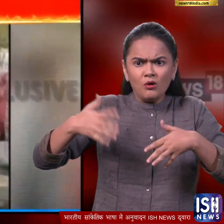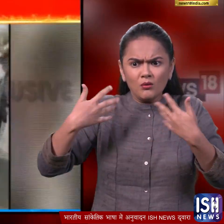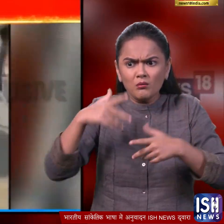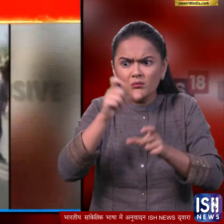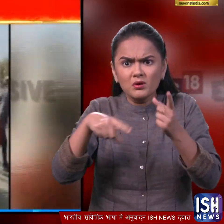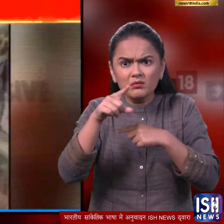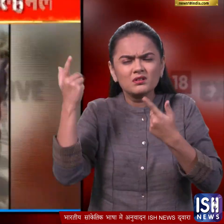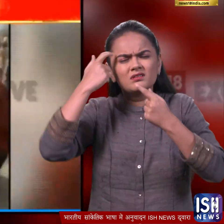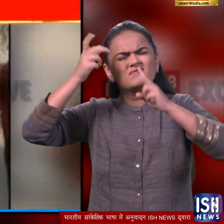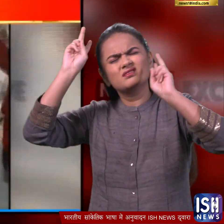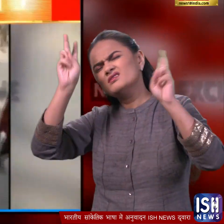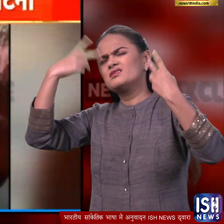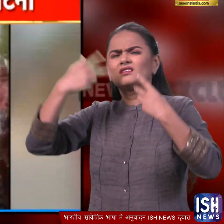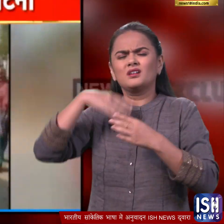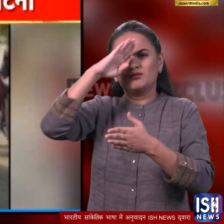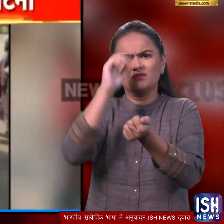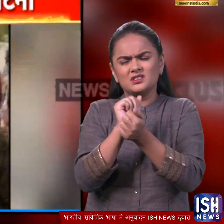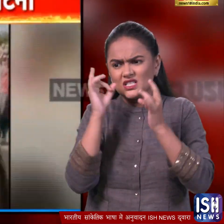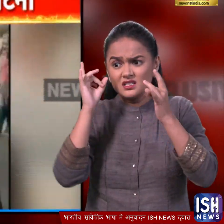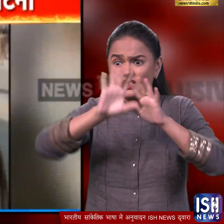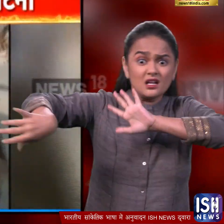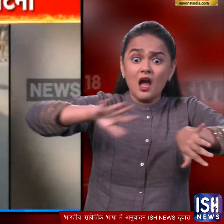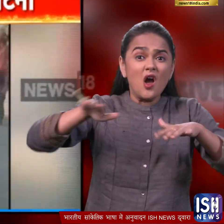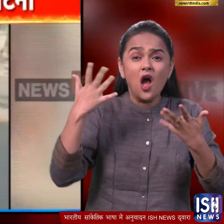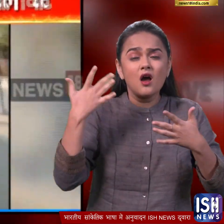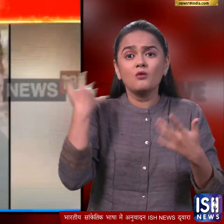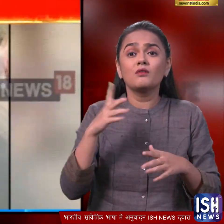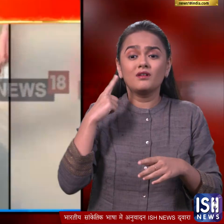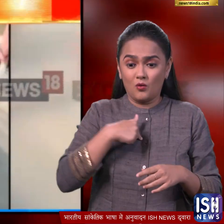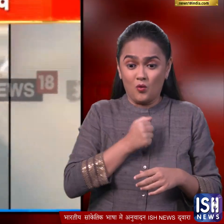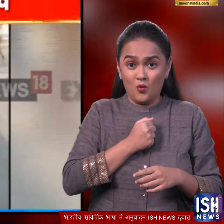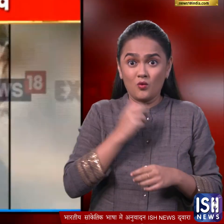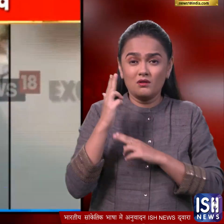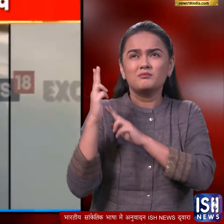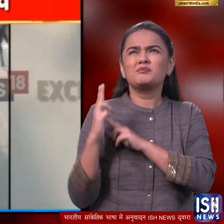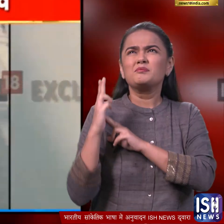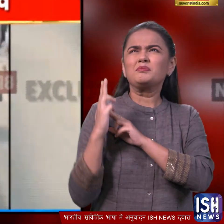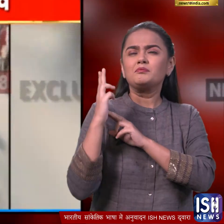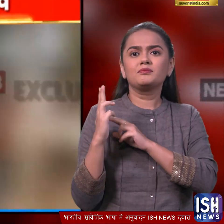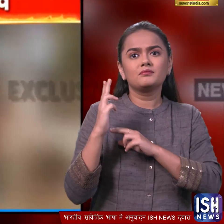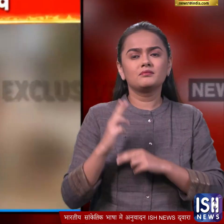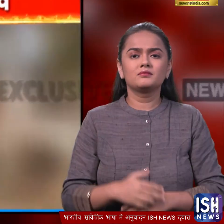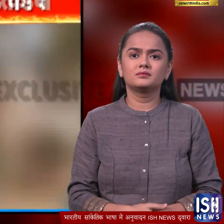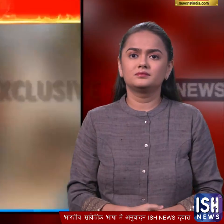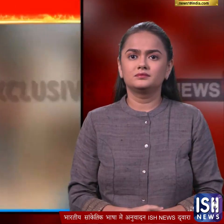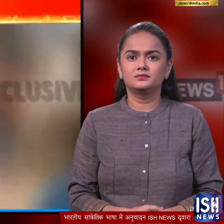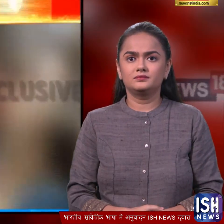लगे तो उसने एक्शन लेने में भी देरी नहीं की। गुस्साई भीड़ को तितर बितर करने के लिए पुलिस ने हवा में गोलियां चला दी।